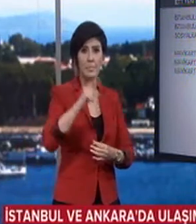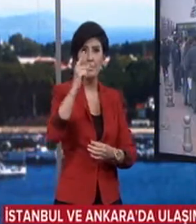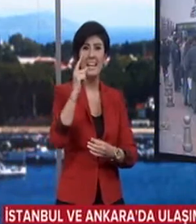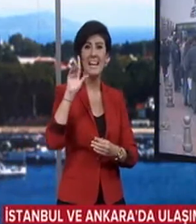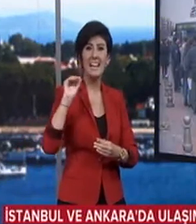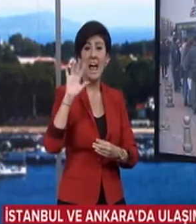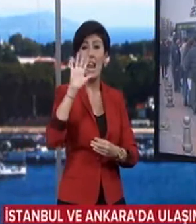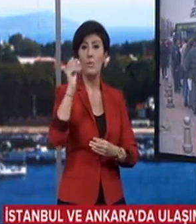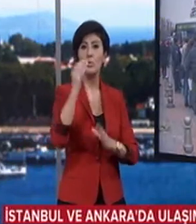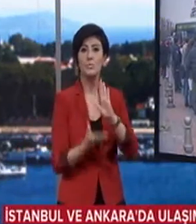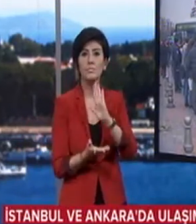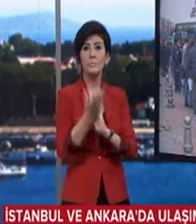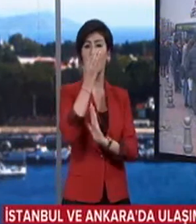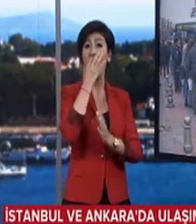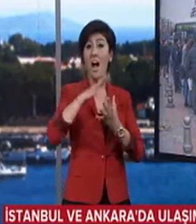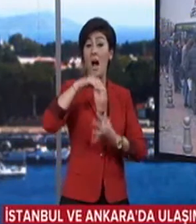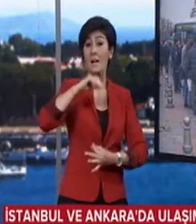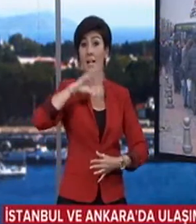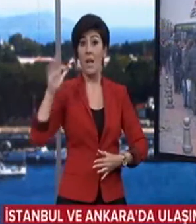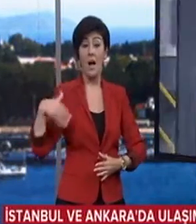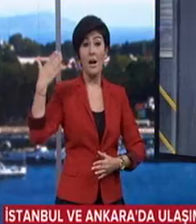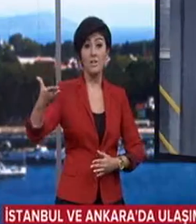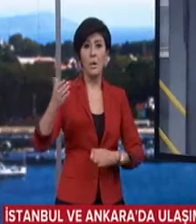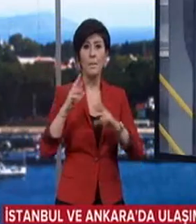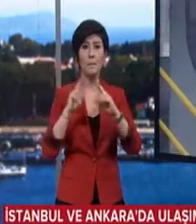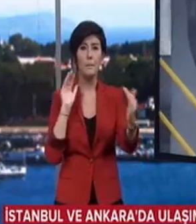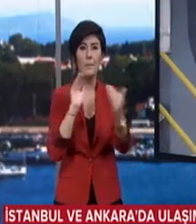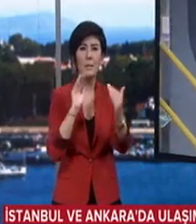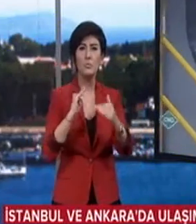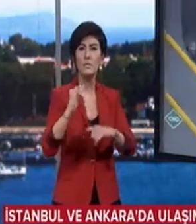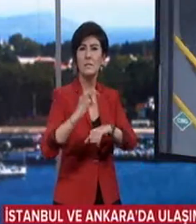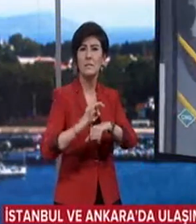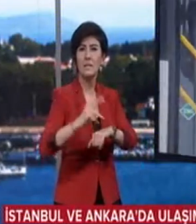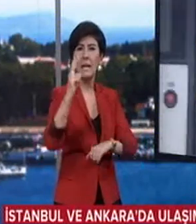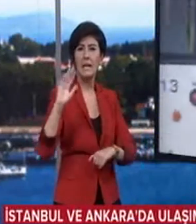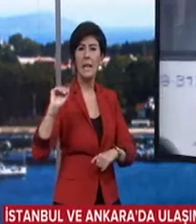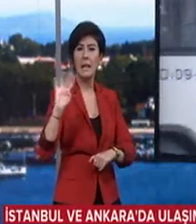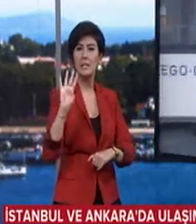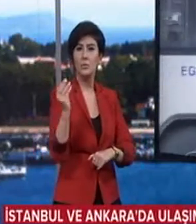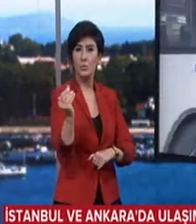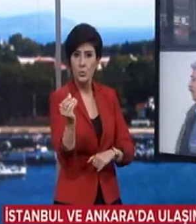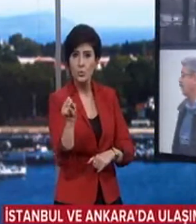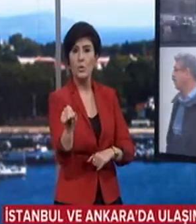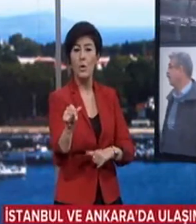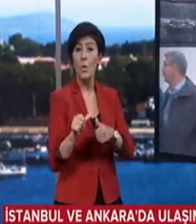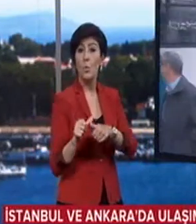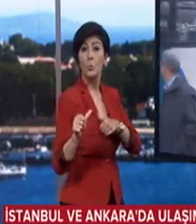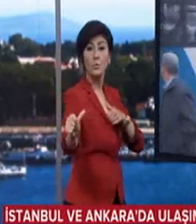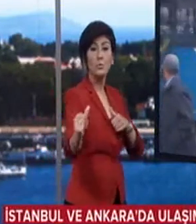kuruşa çıkarıldı. Ankara'da ayrıca minibüs kısa mesafe ücreti 2 lira 40 kuruşa, uzun mesafe